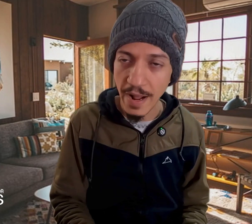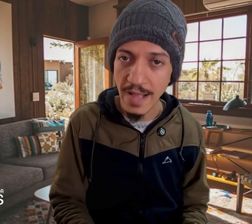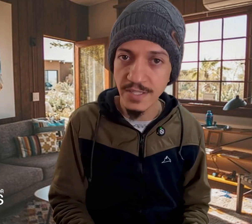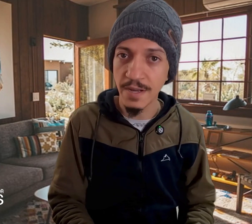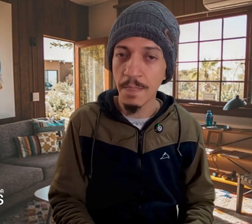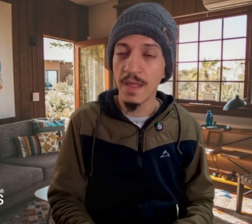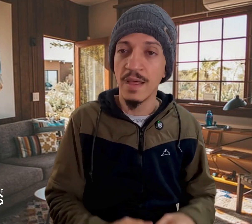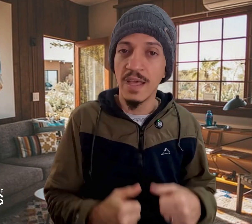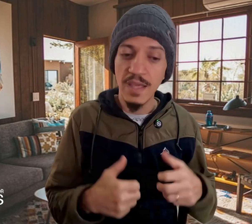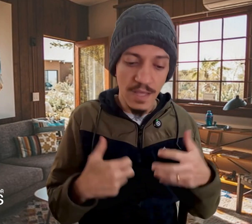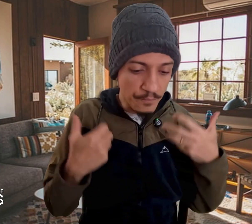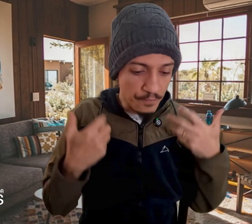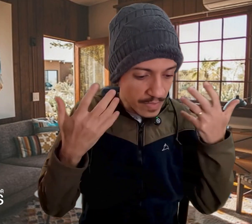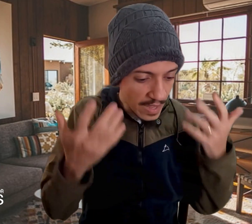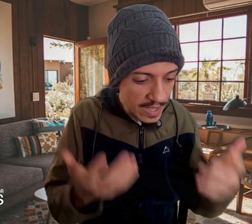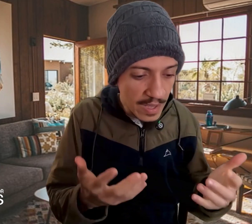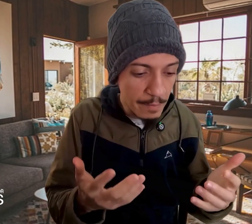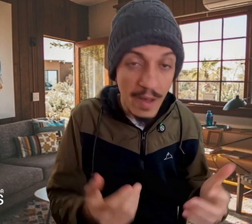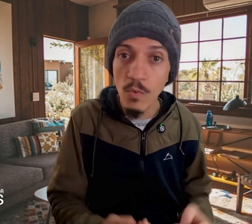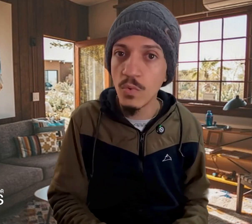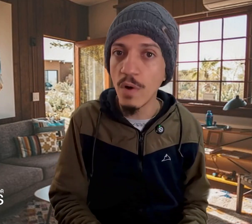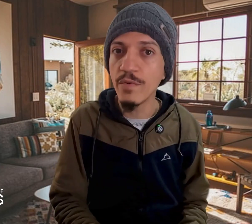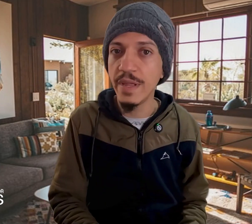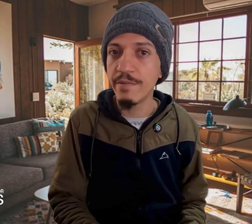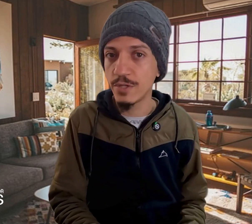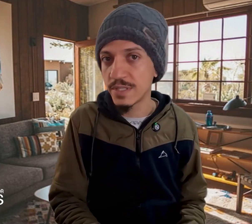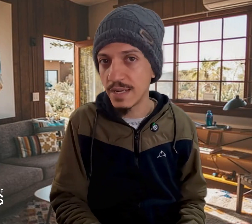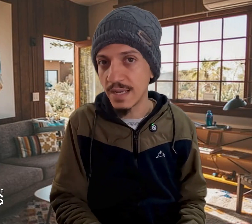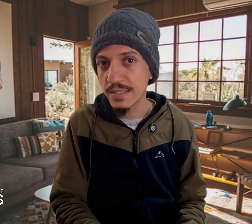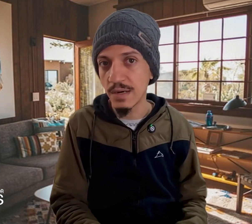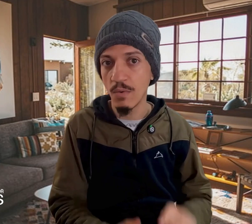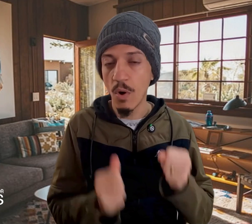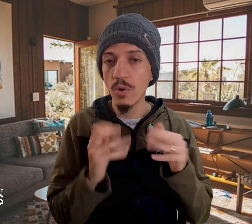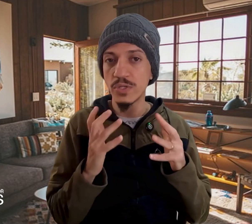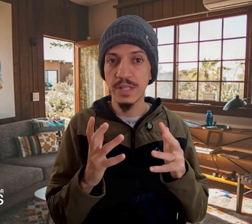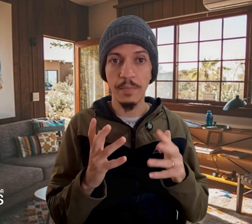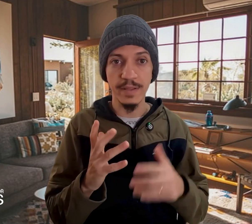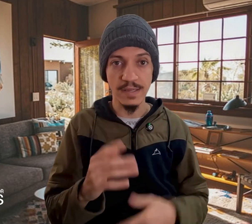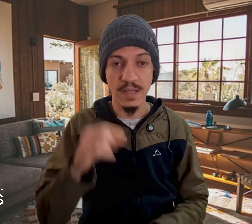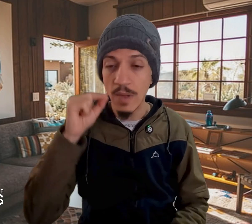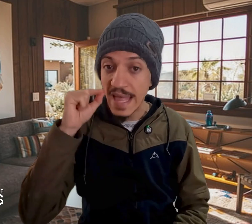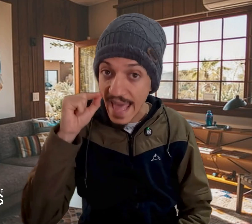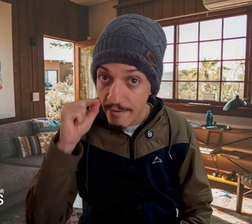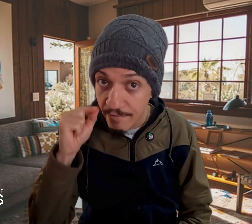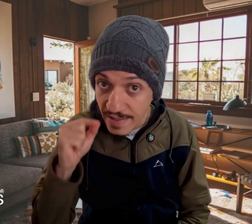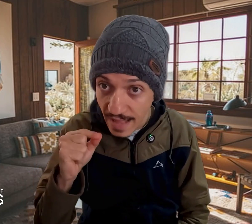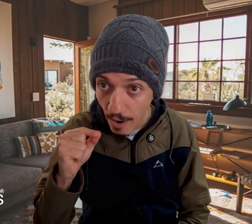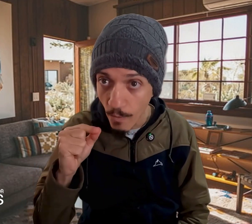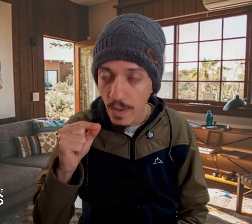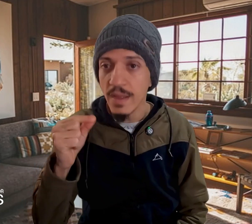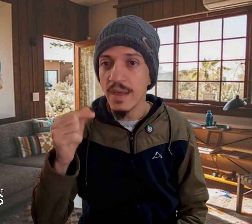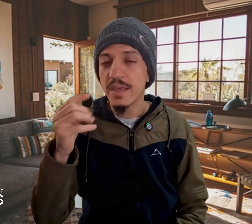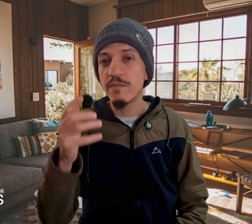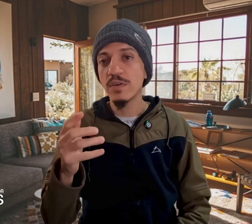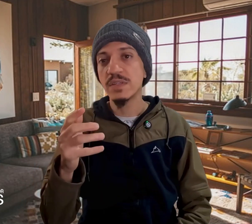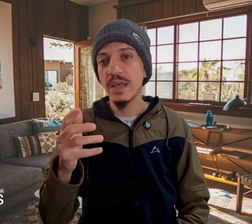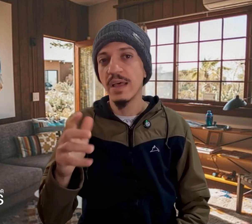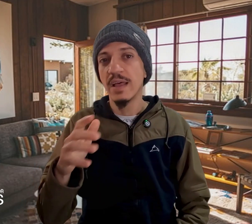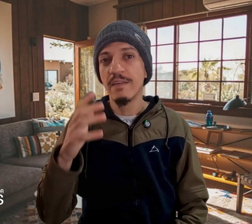prática e ir para um novo nível de sinalização ou de interpretação, é vital que você